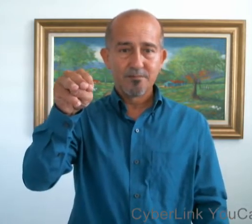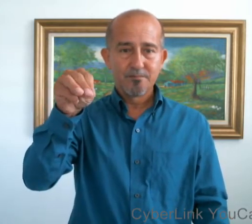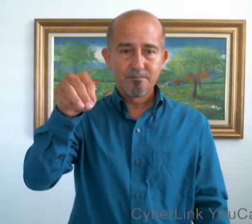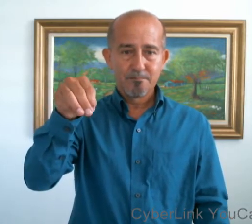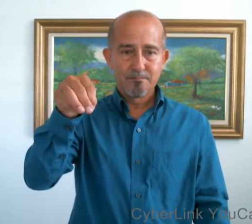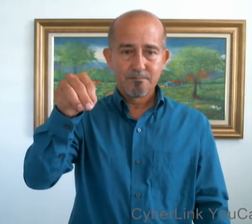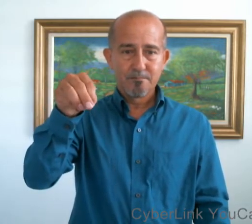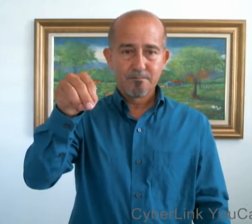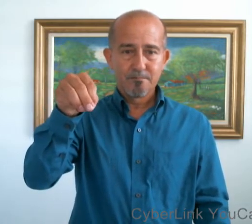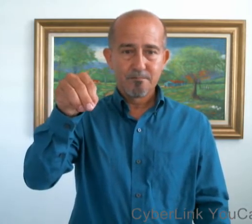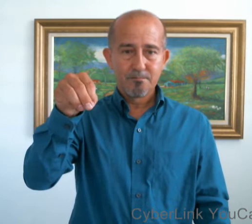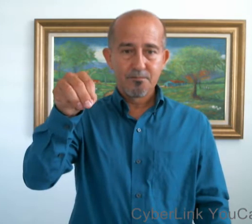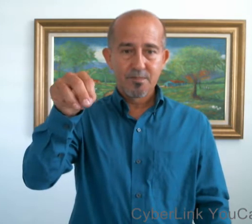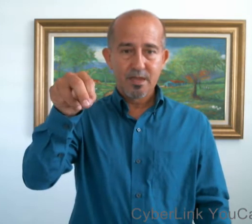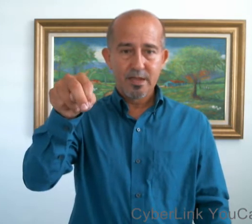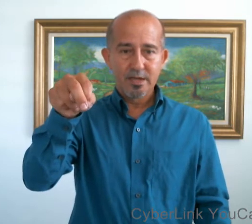L,